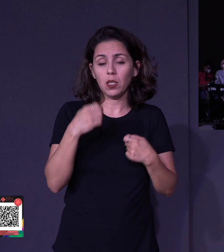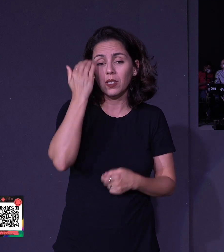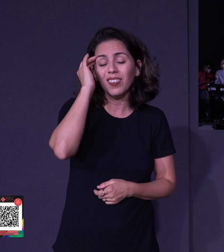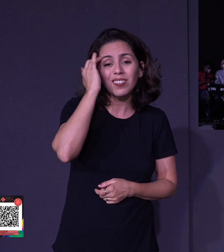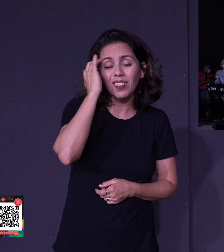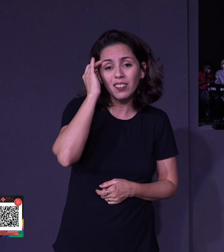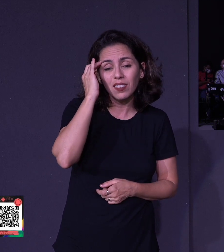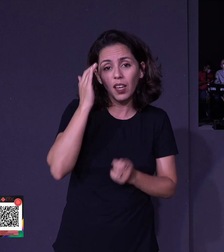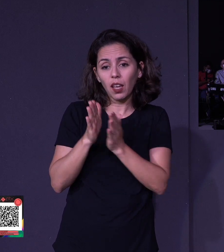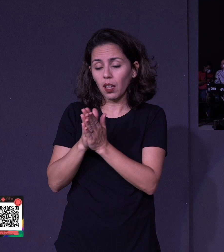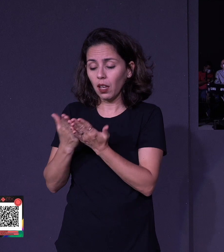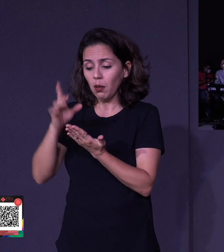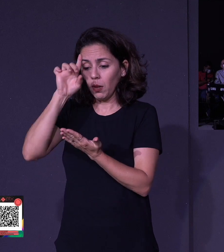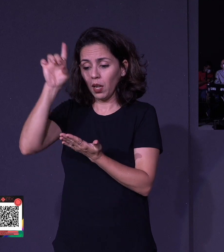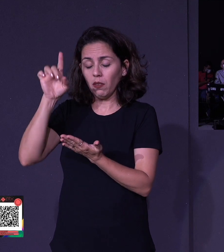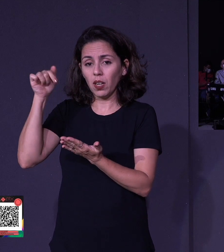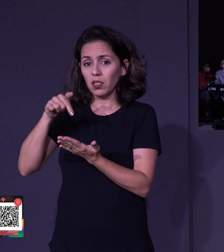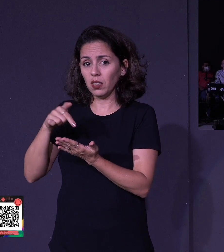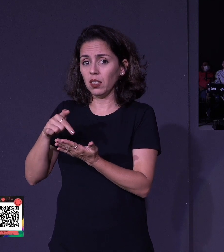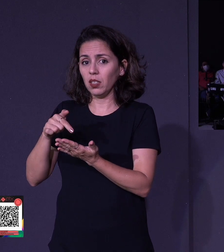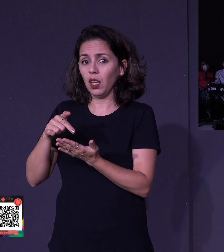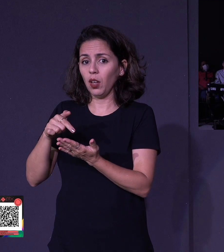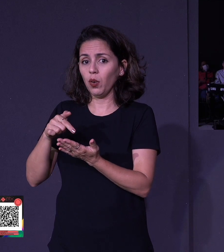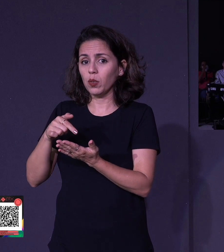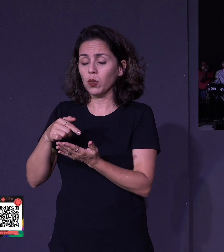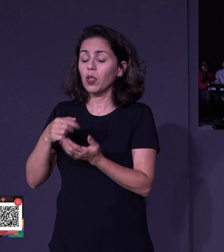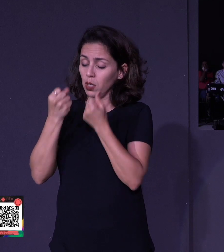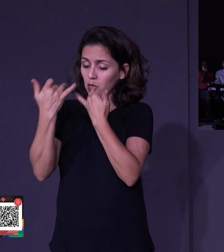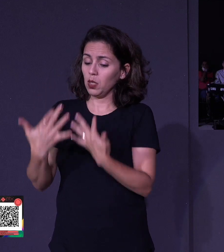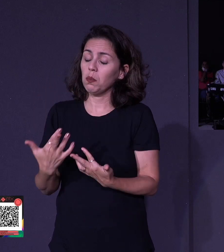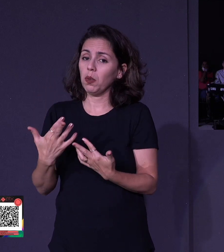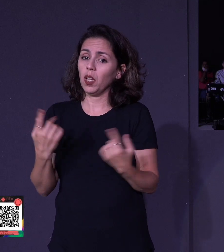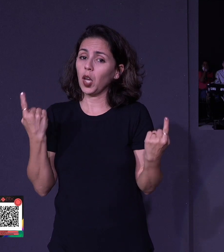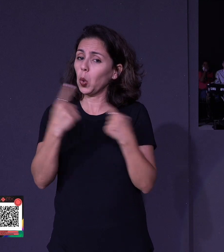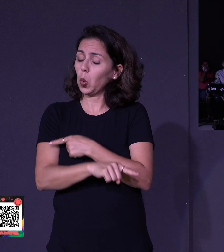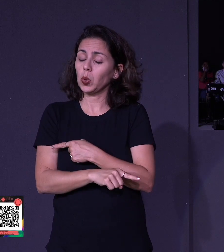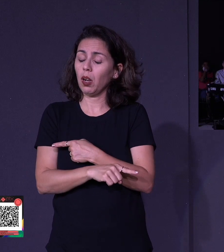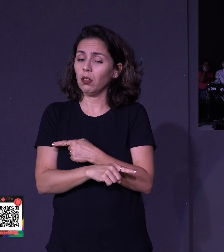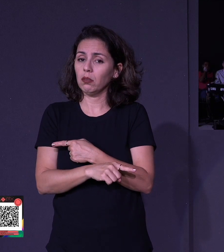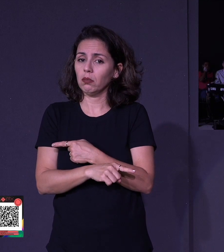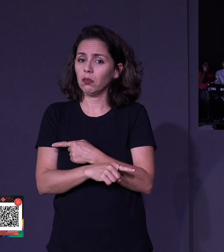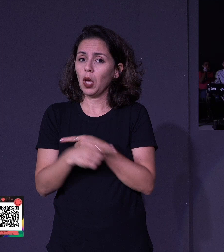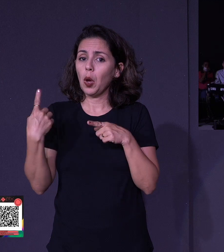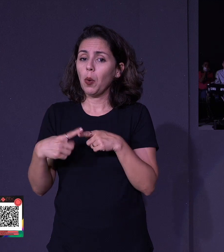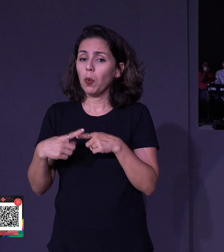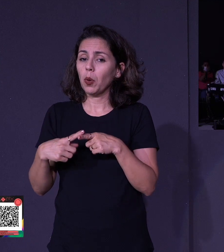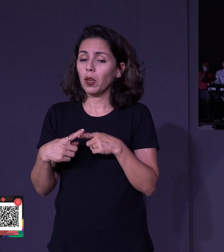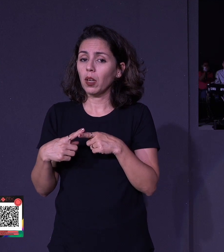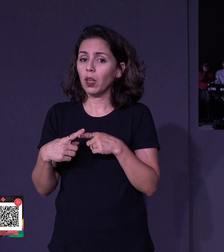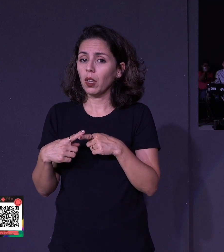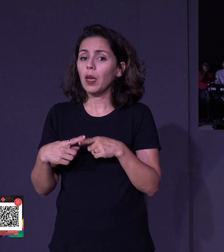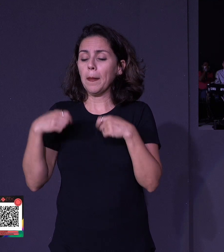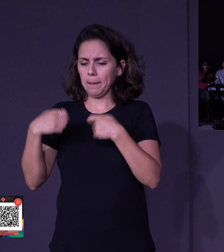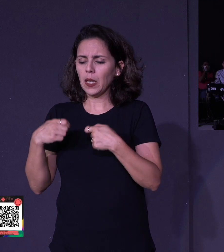igreja batista, não é uma igreja presbiteriana, não é uma igreja quadrangular. Só se vive com sabedoria quando se acata a